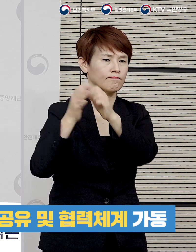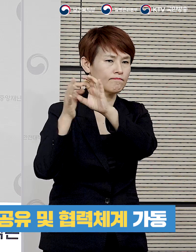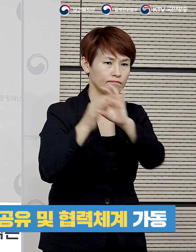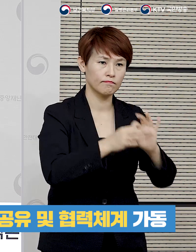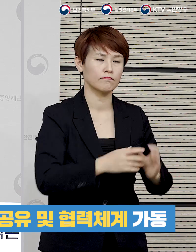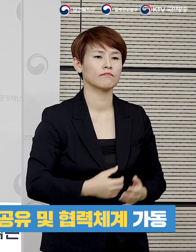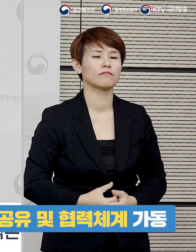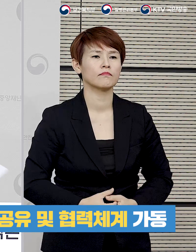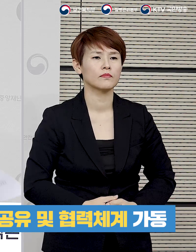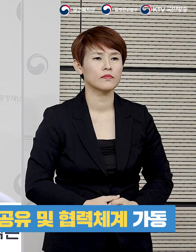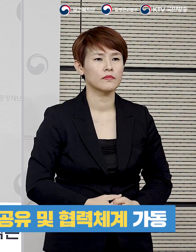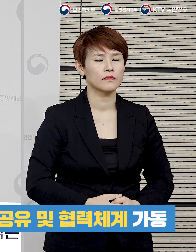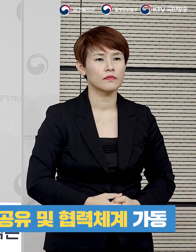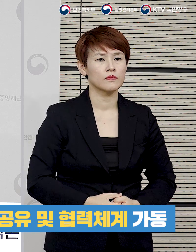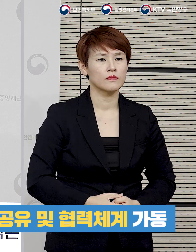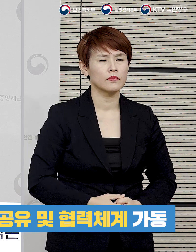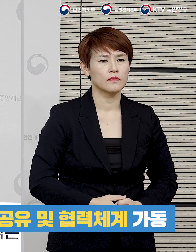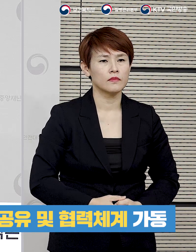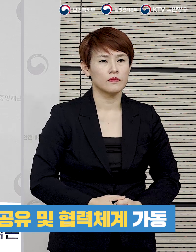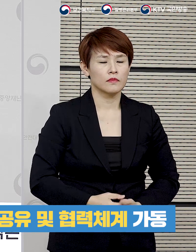체계를 유지해 나갈 것입니다.